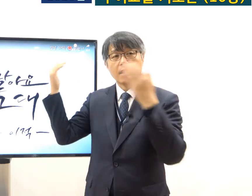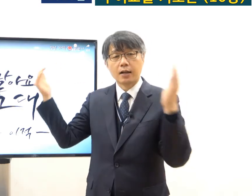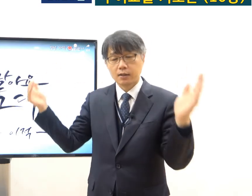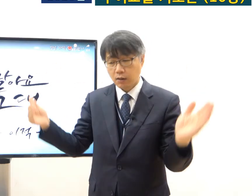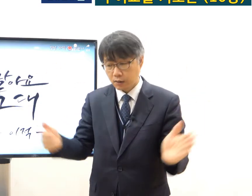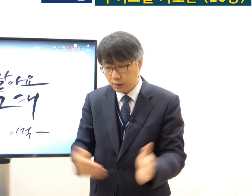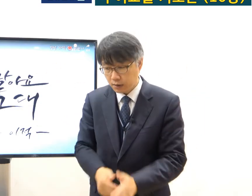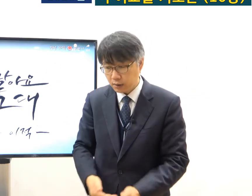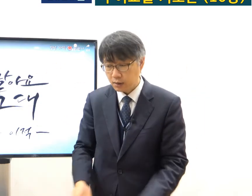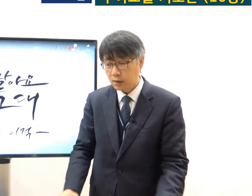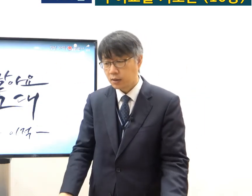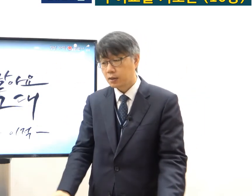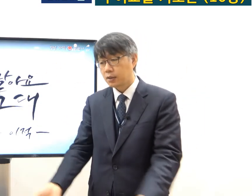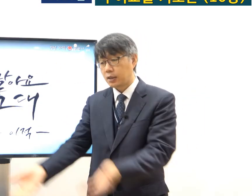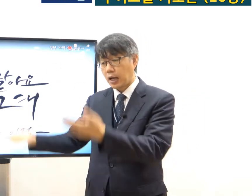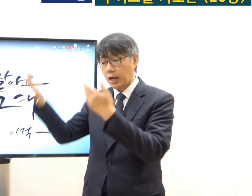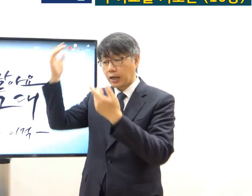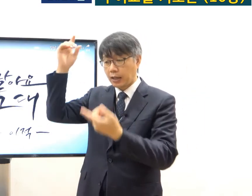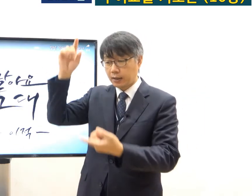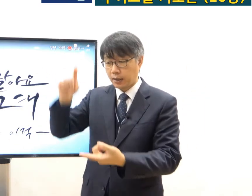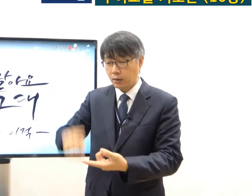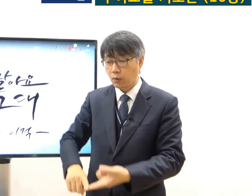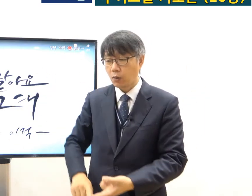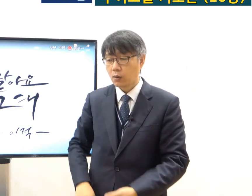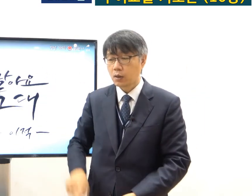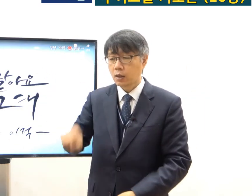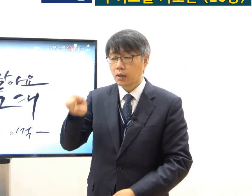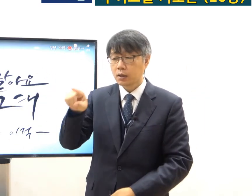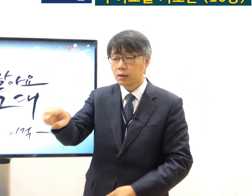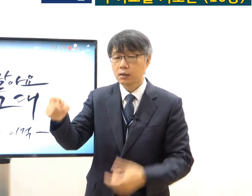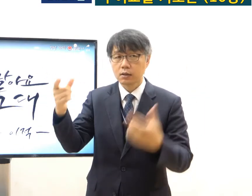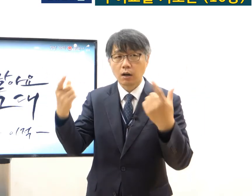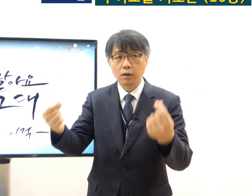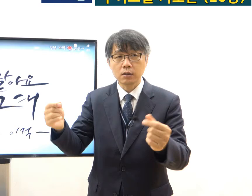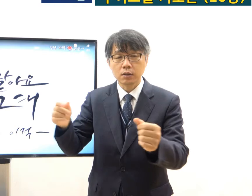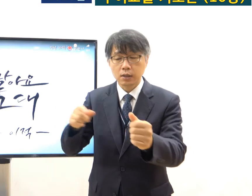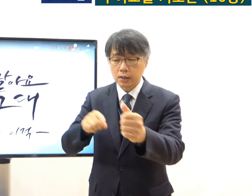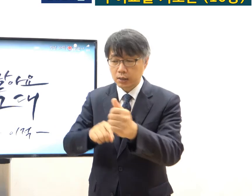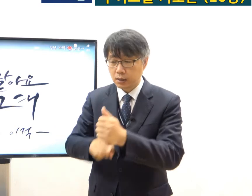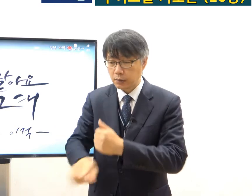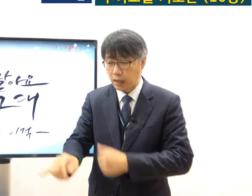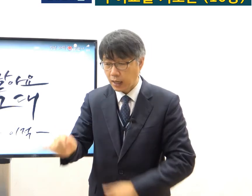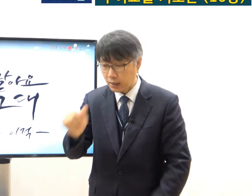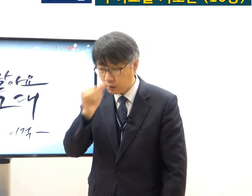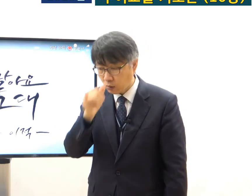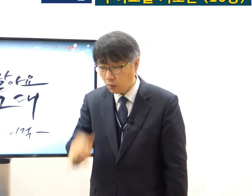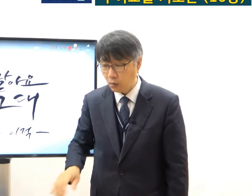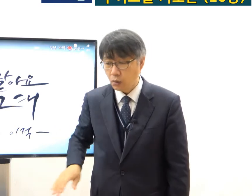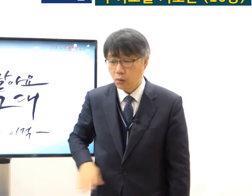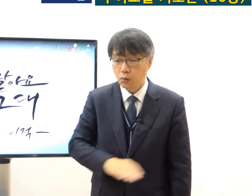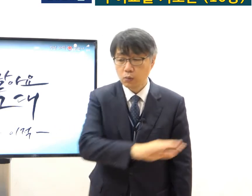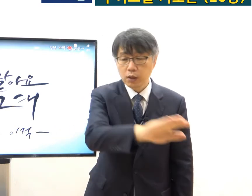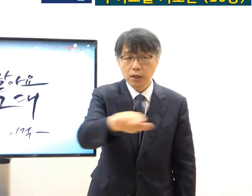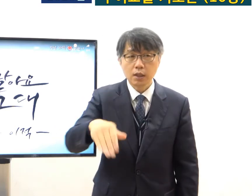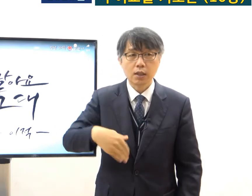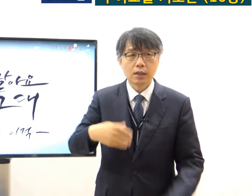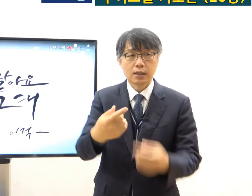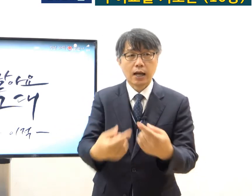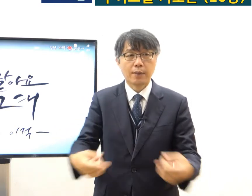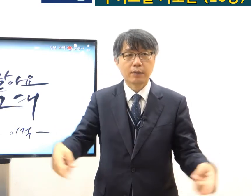지나간 것은 지나간 대로 그런 의미가 있죠. 우리 다